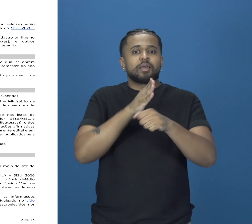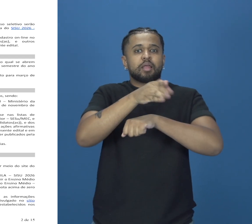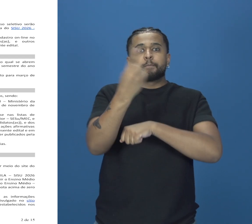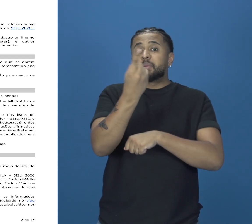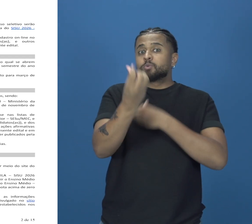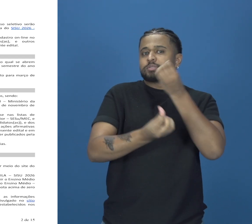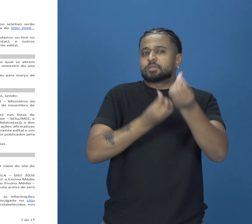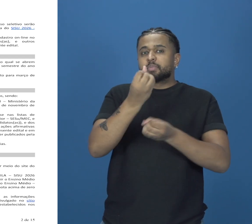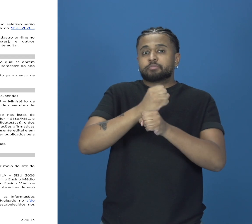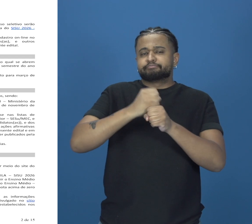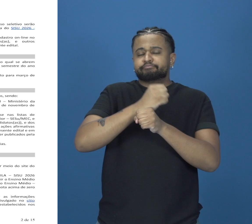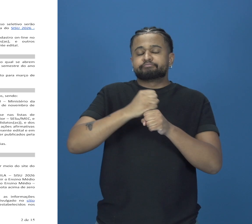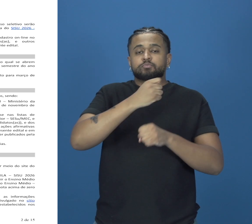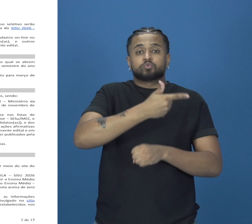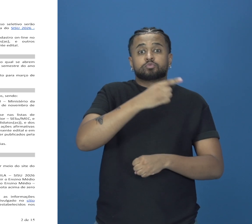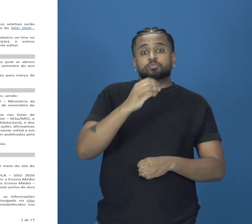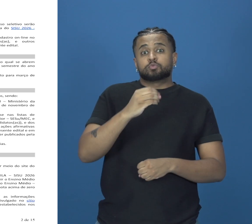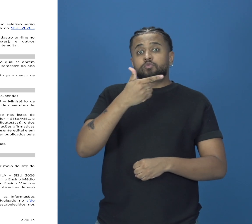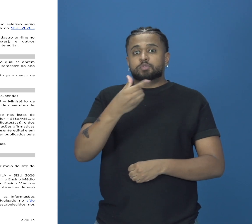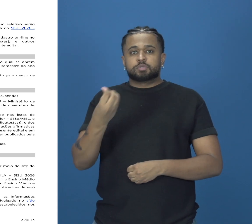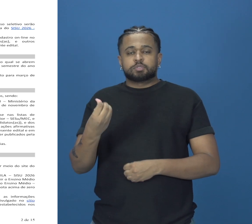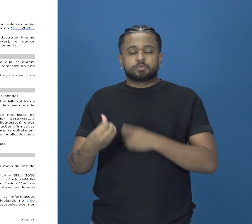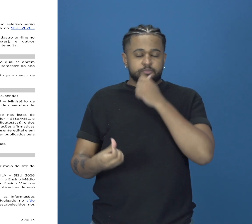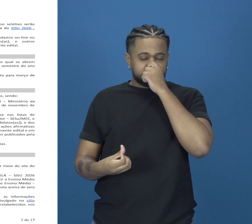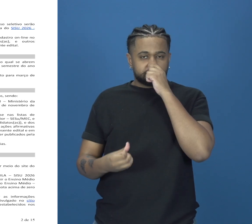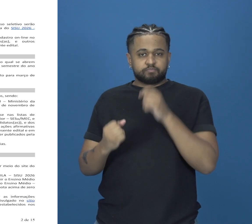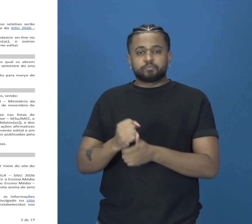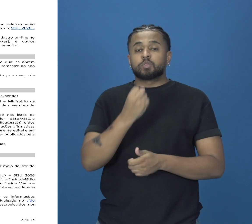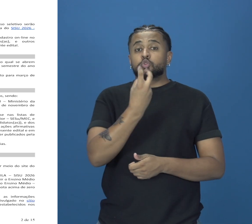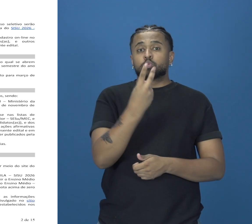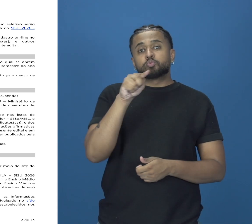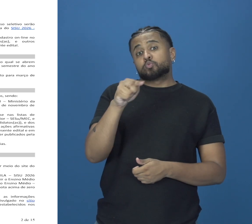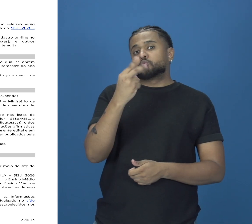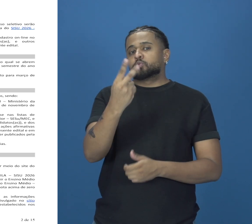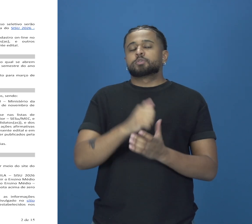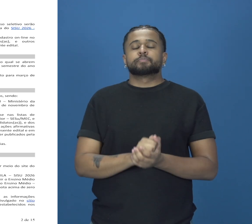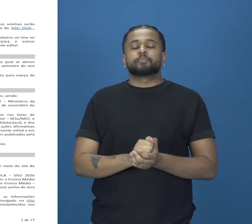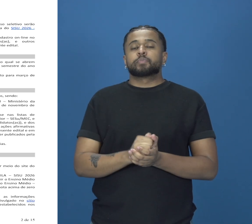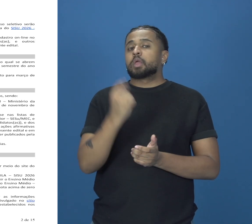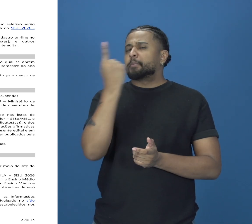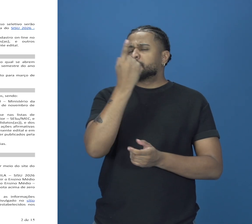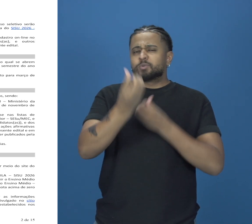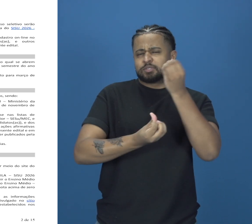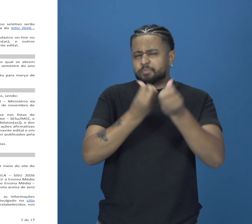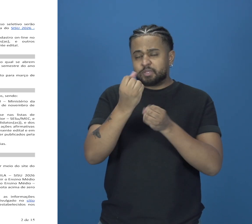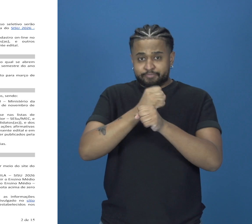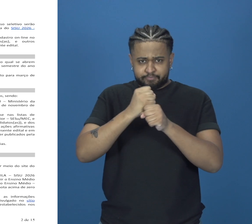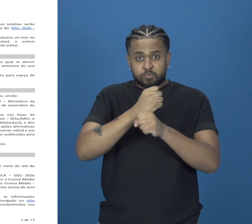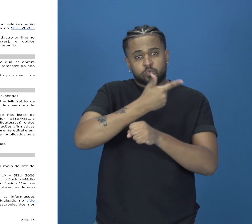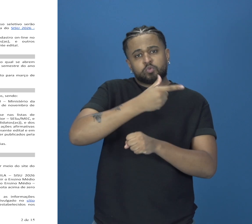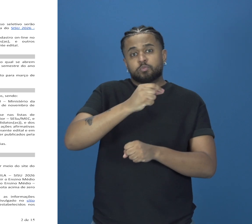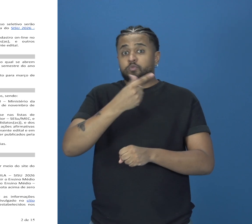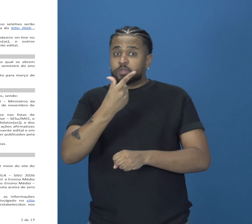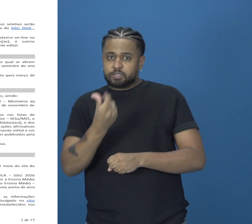no primeiro semestre do ano letivo de 2026. 2.2. O primeiro semestre do ano letivo